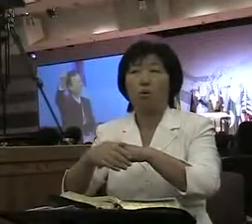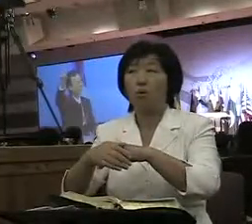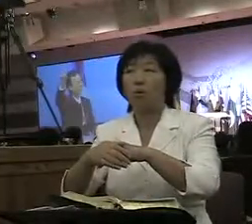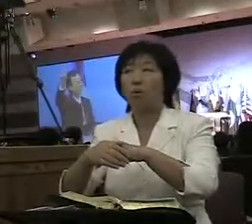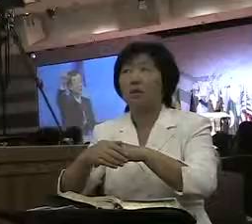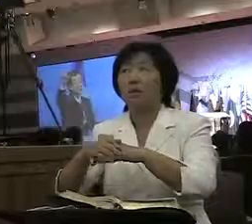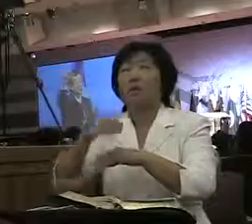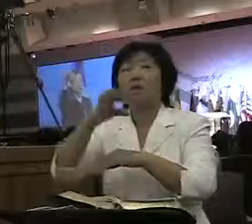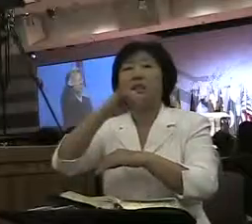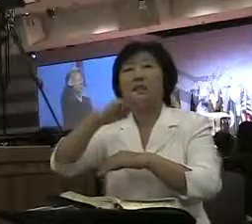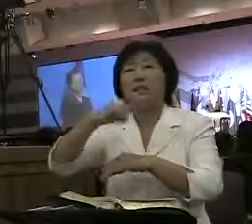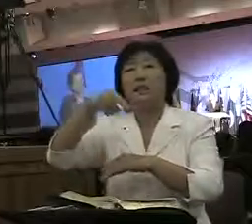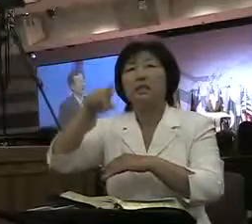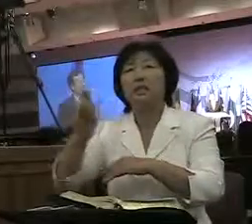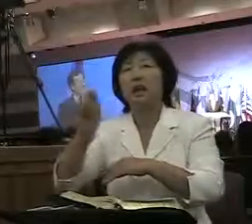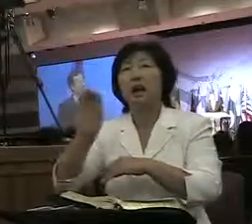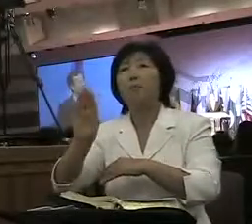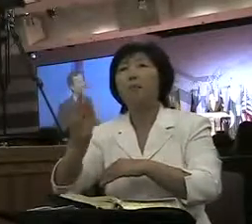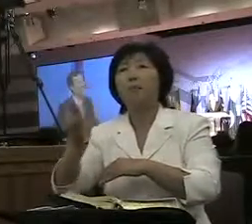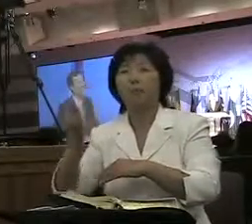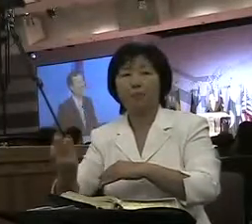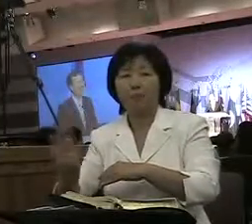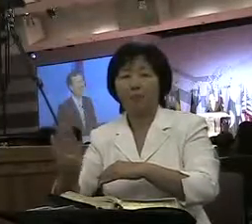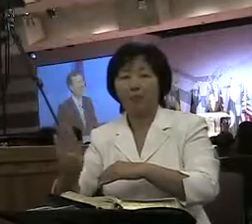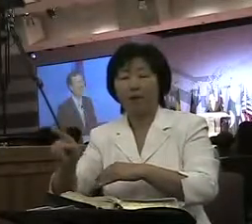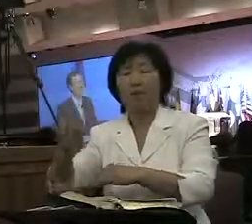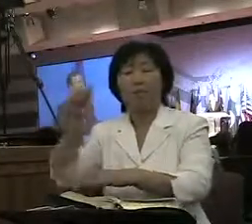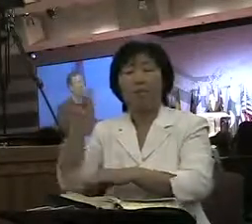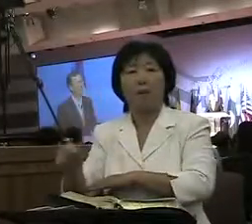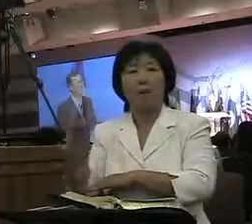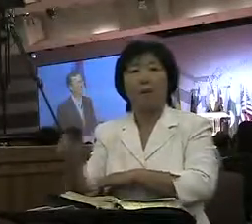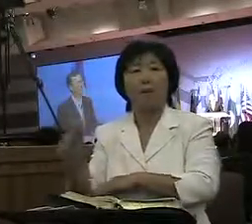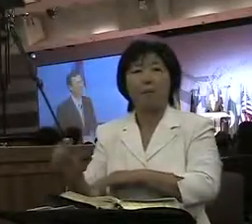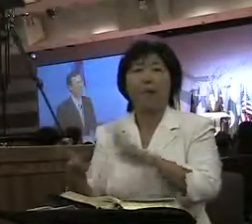그분이 두드리셨는데